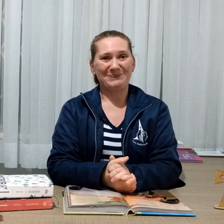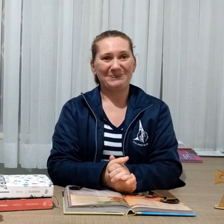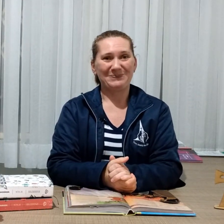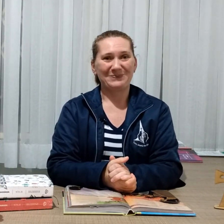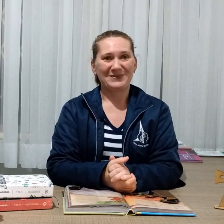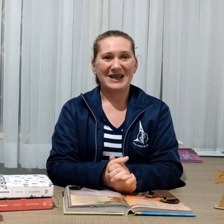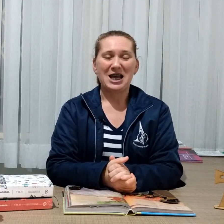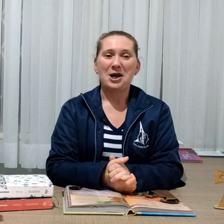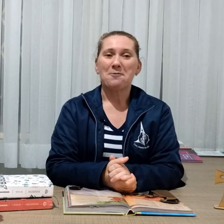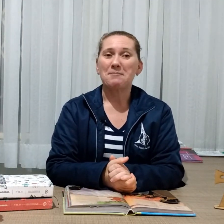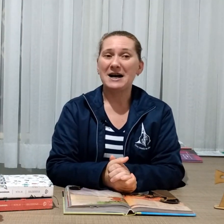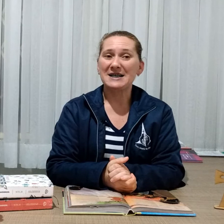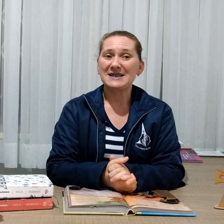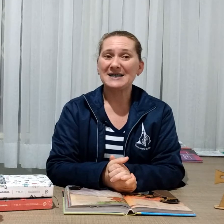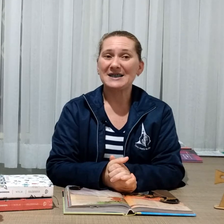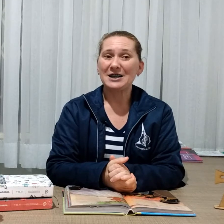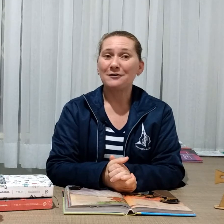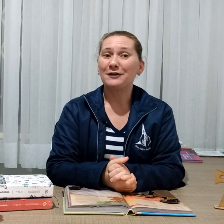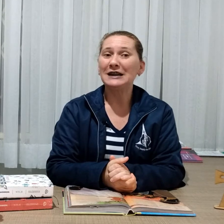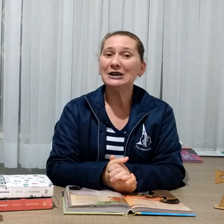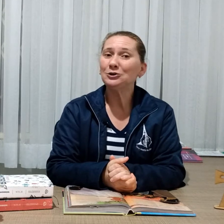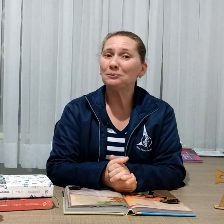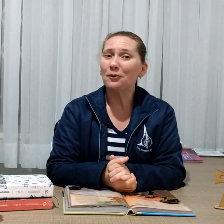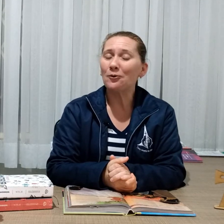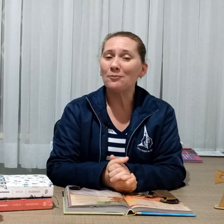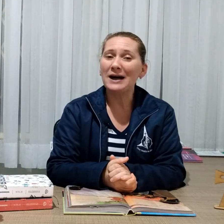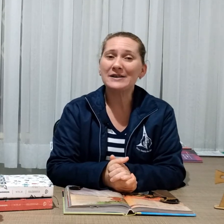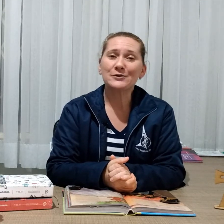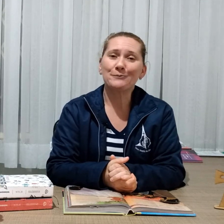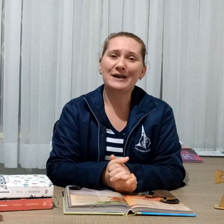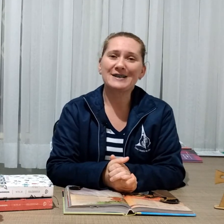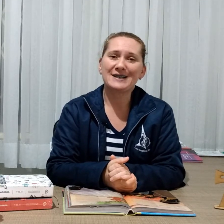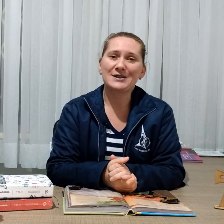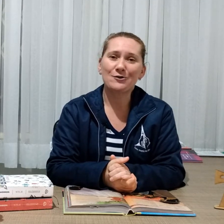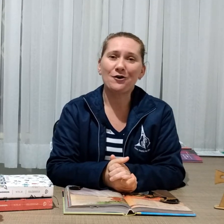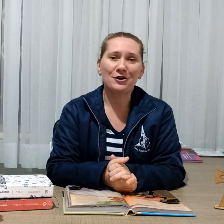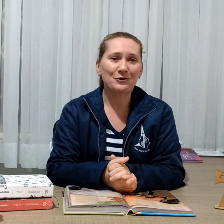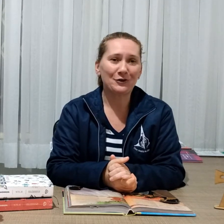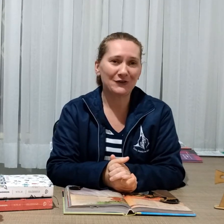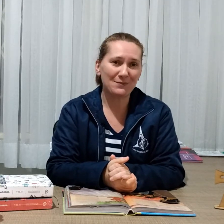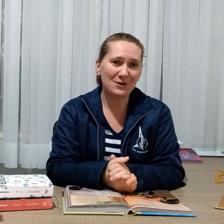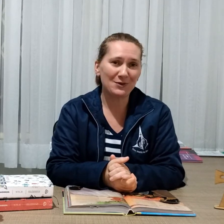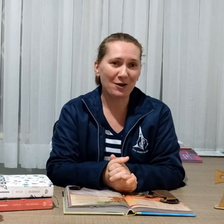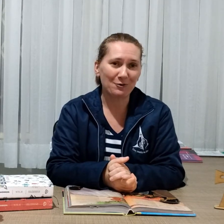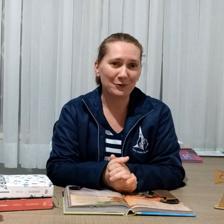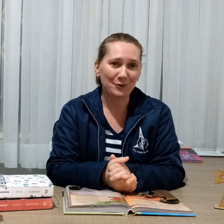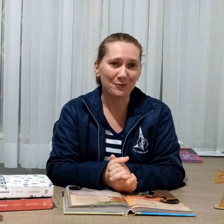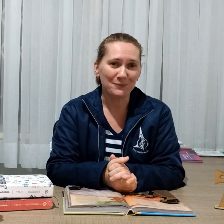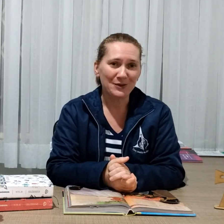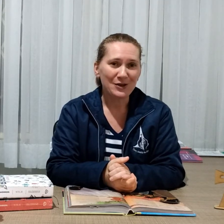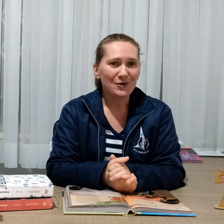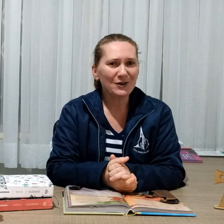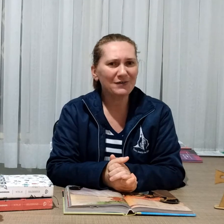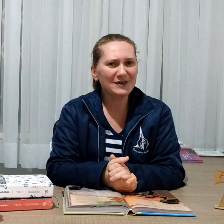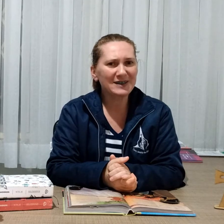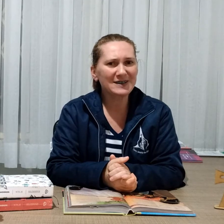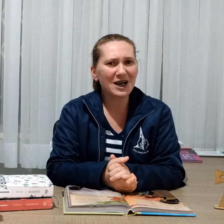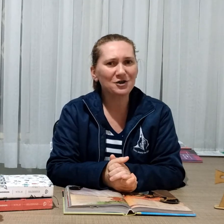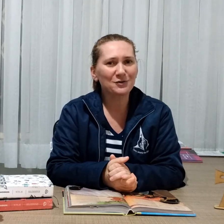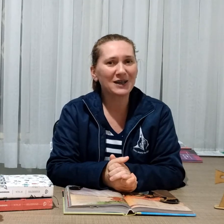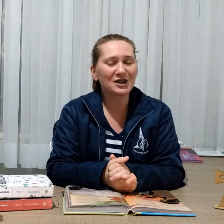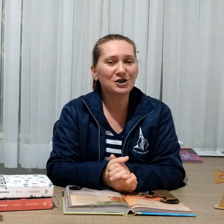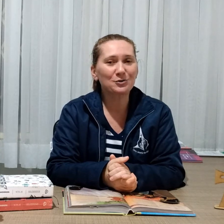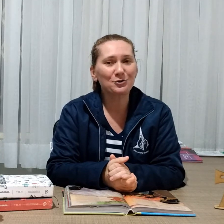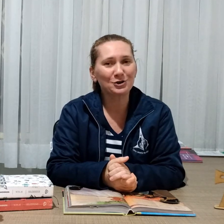hoje? Mas, falando um pouco mais sobre essa história que o nosso amigo Léo contou, o que